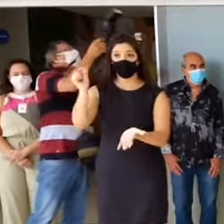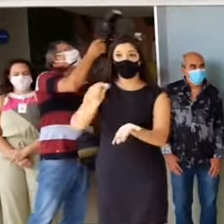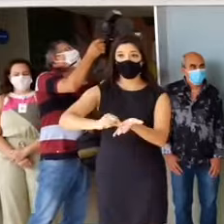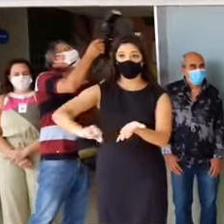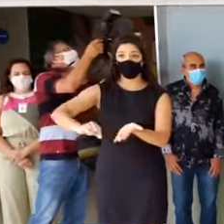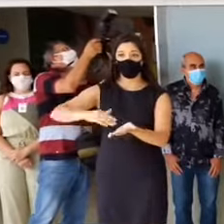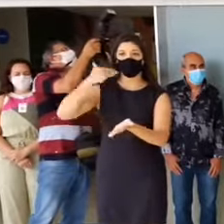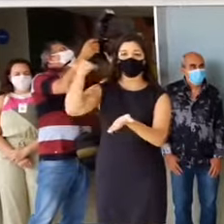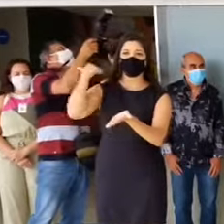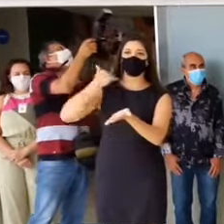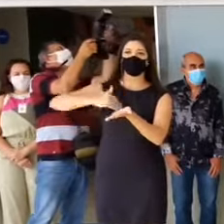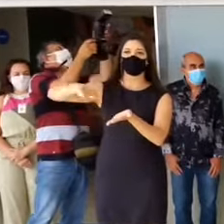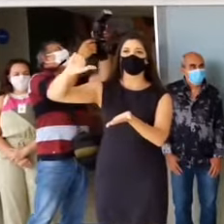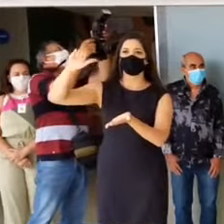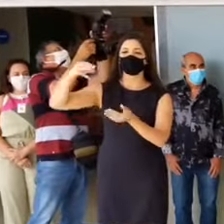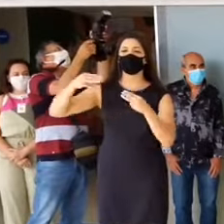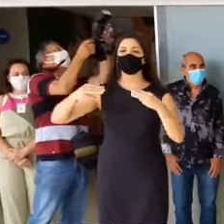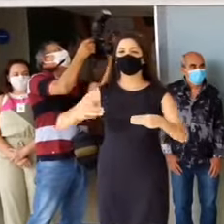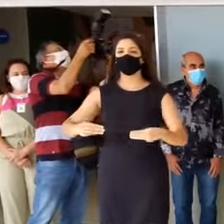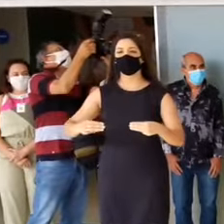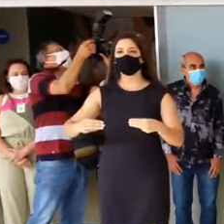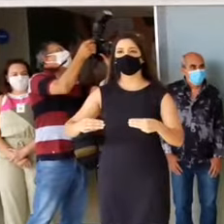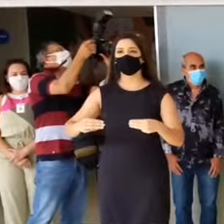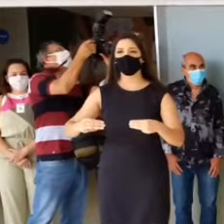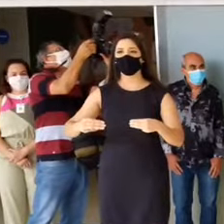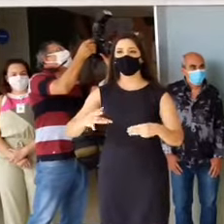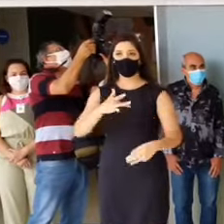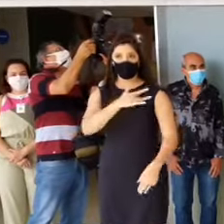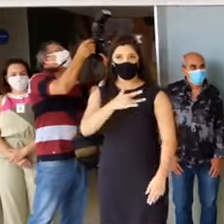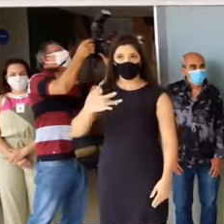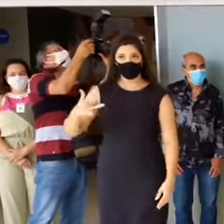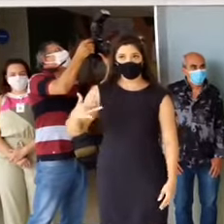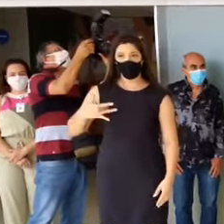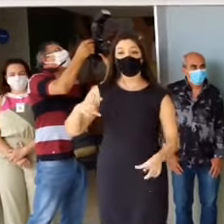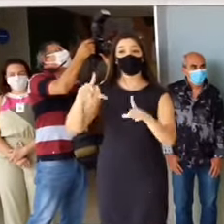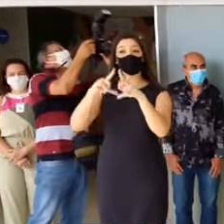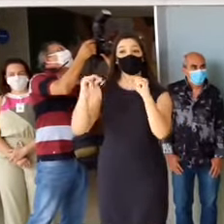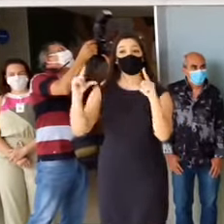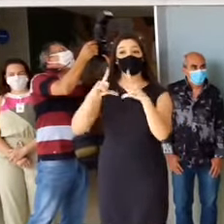será enviado ao Ministério da Saúde em Brasília.